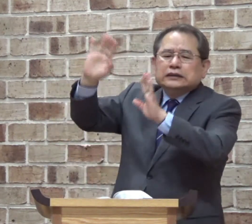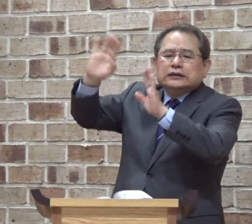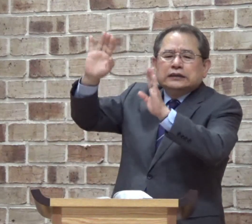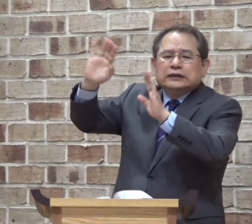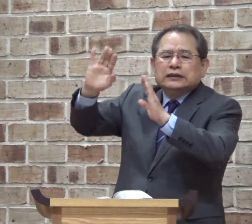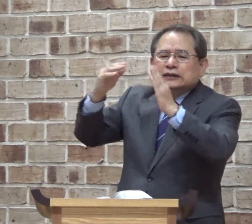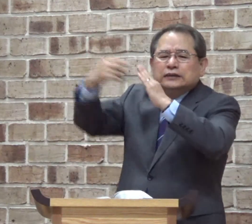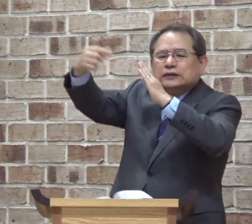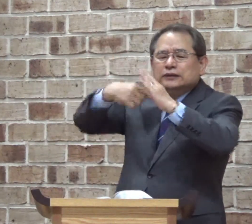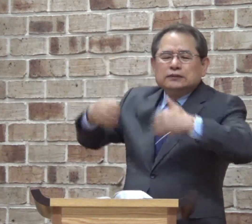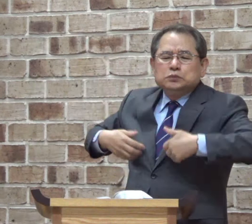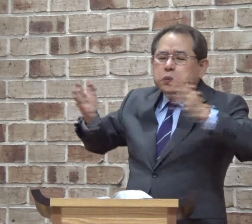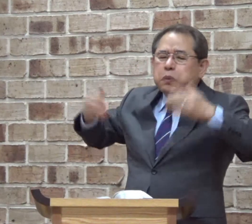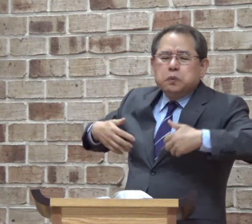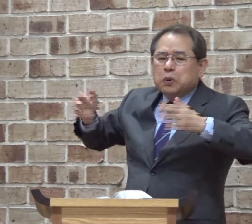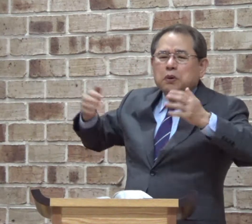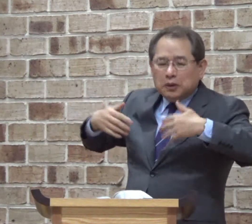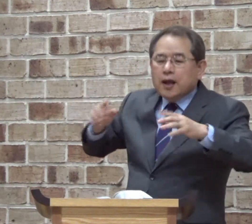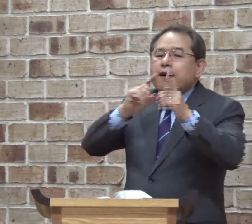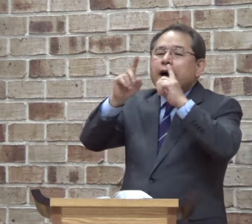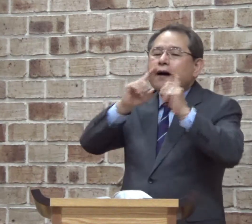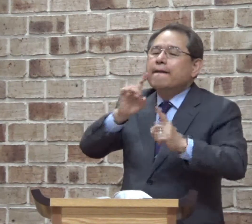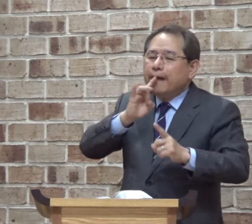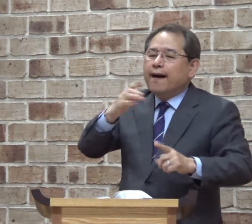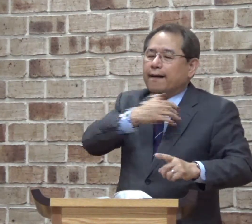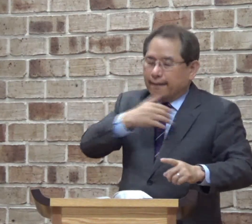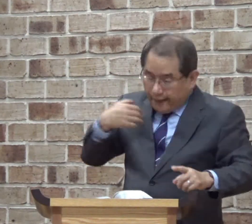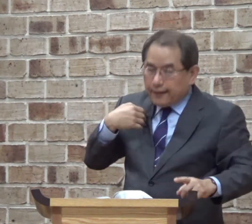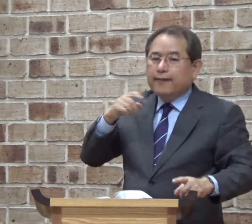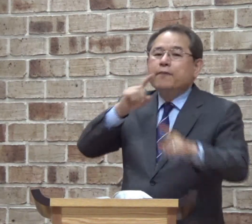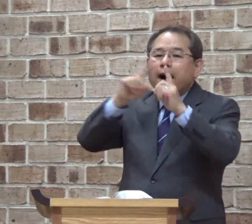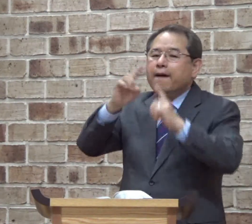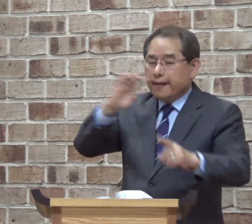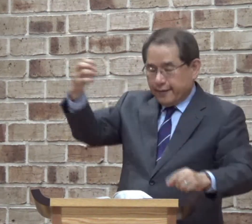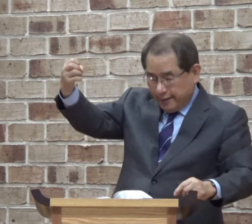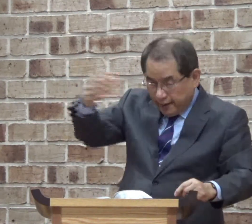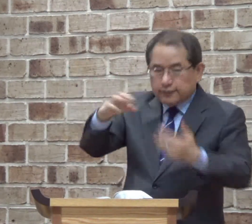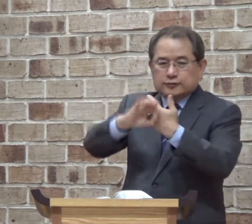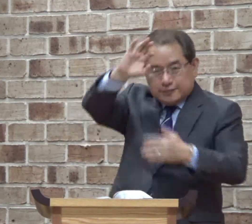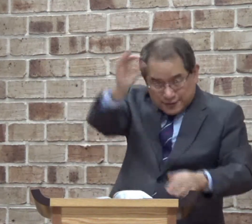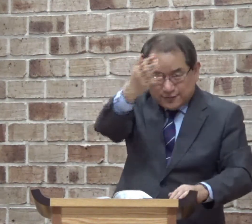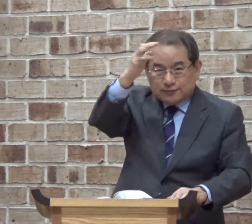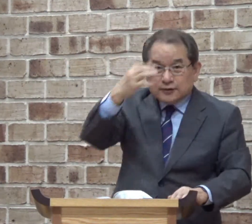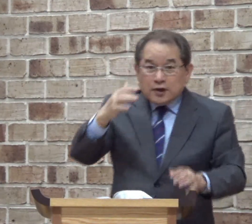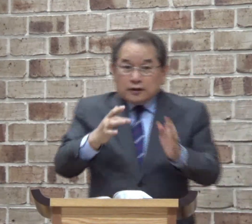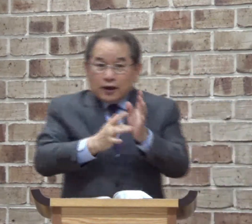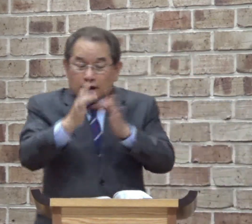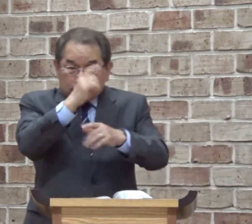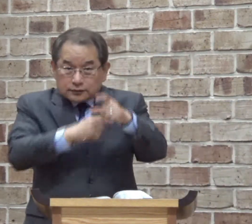예수님이 그 집에 가시려고 가겠다 하시는데도 예수님 오실 필요도 없이 예수님 말씀만으로도 충분합니다 라고 대답합니다.